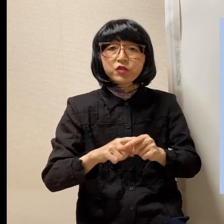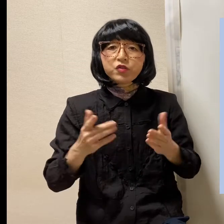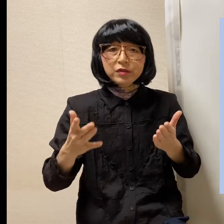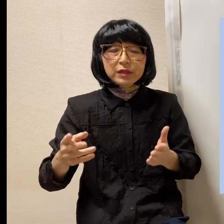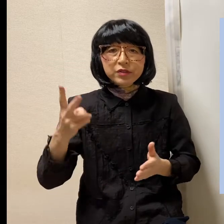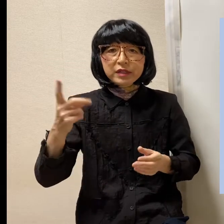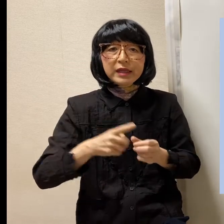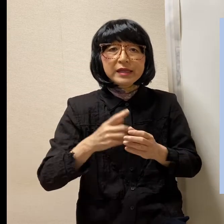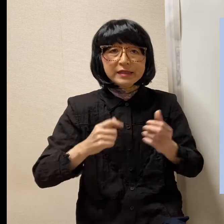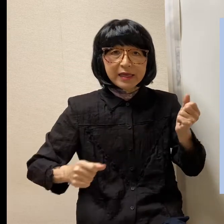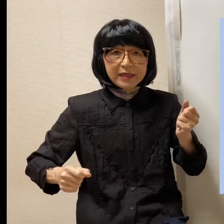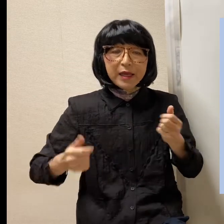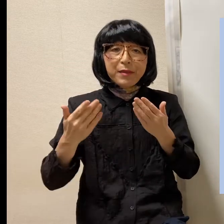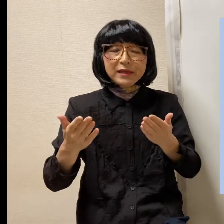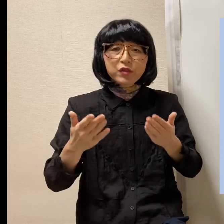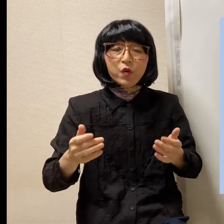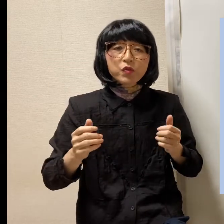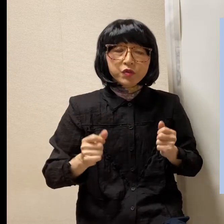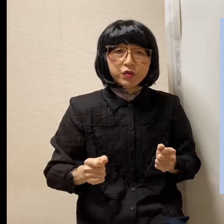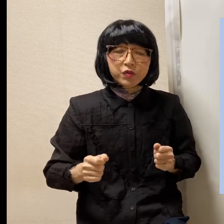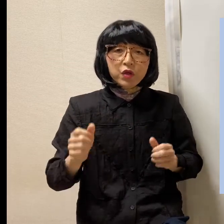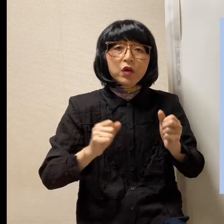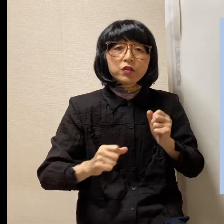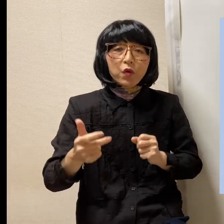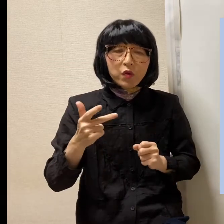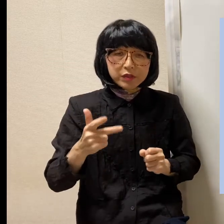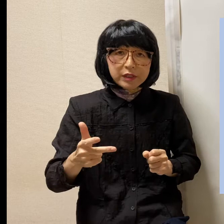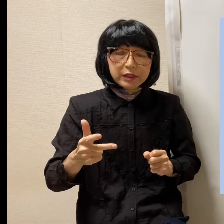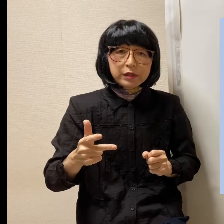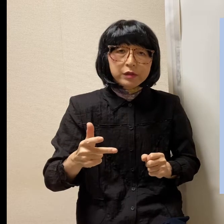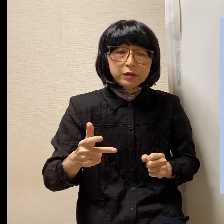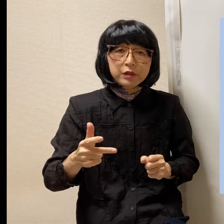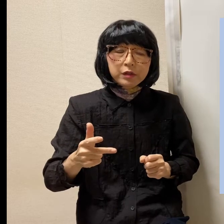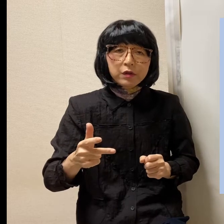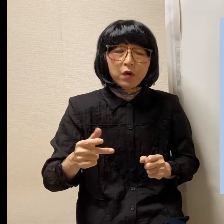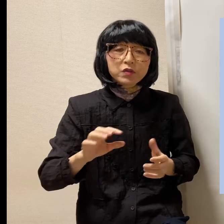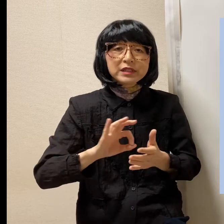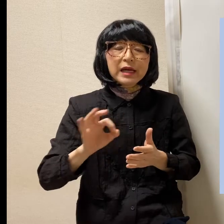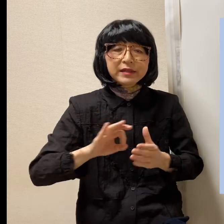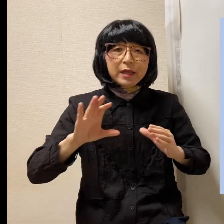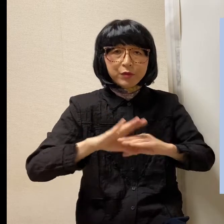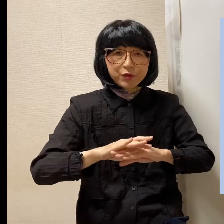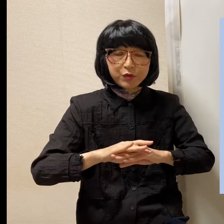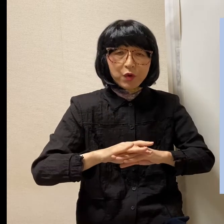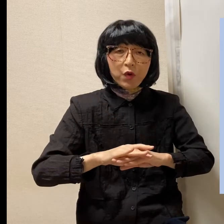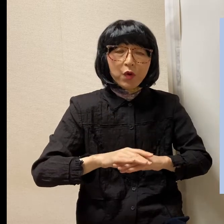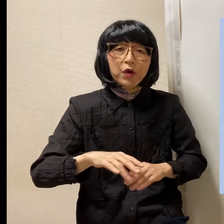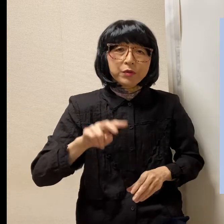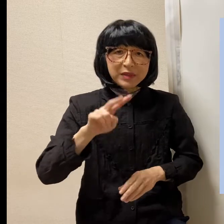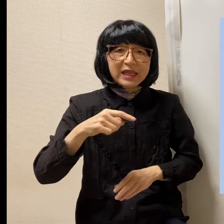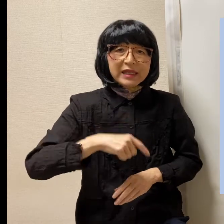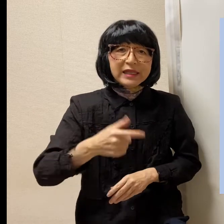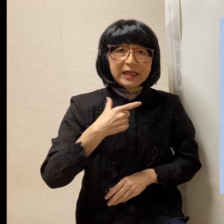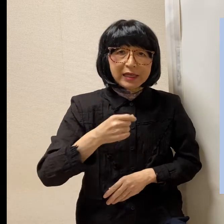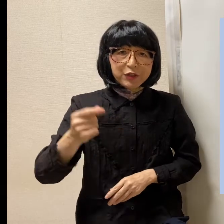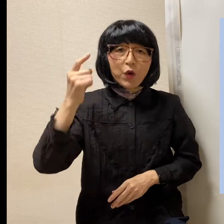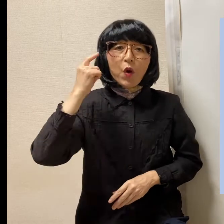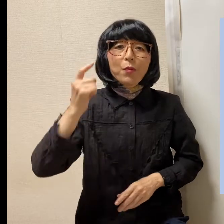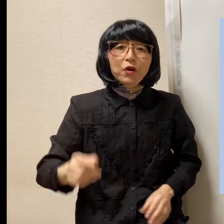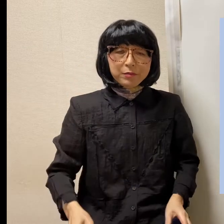今日は中学2年生で勉強する動詞を使った文を見ていきたいと思